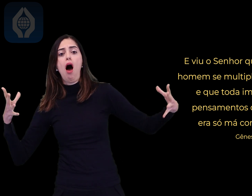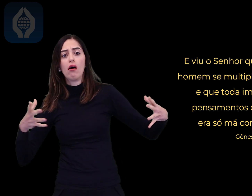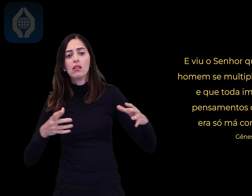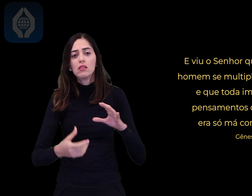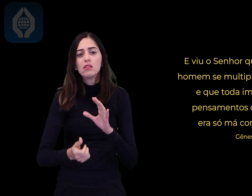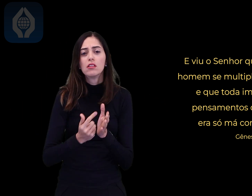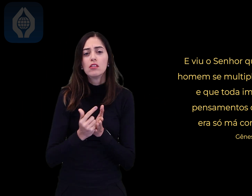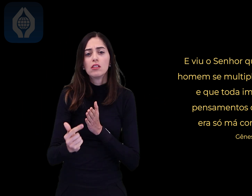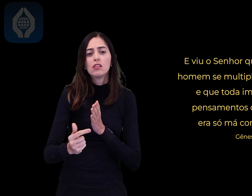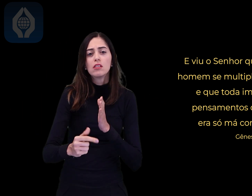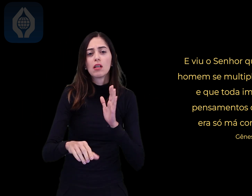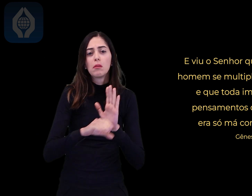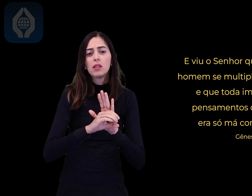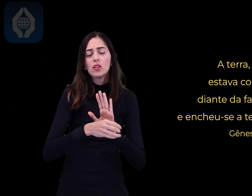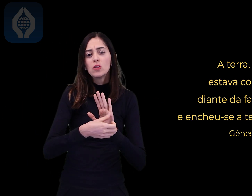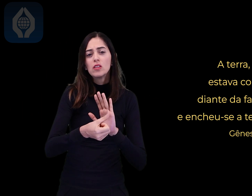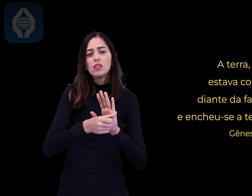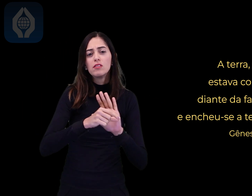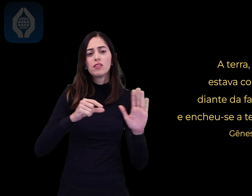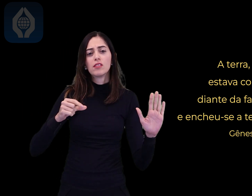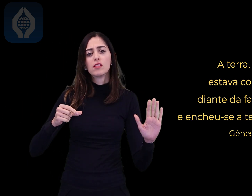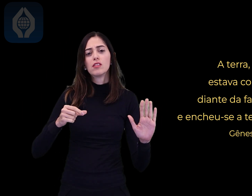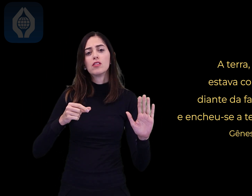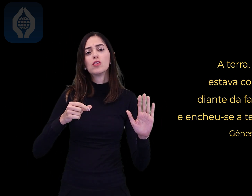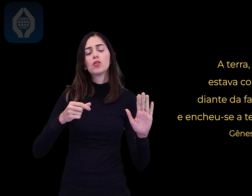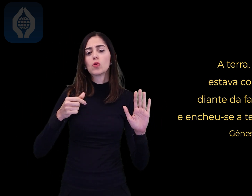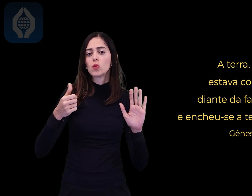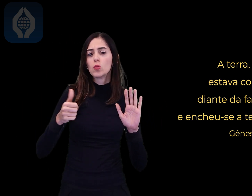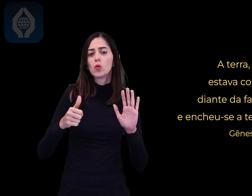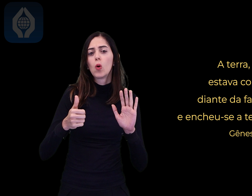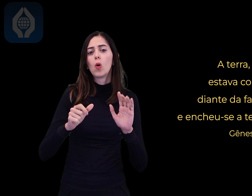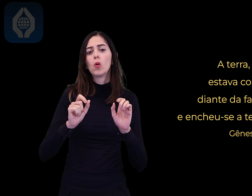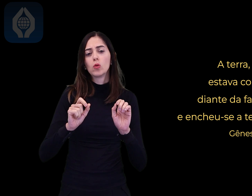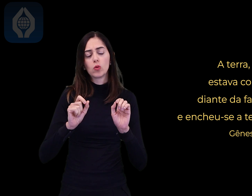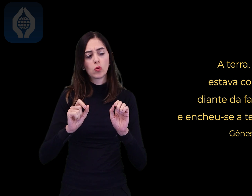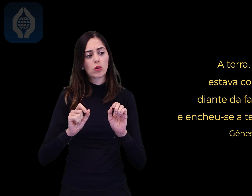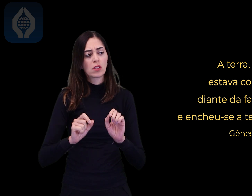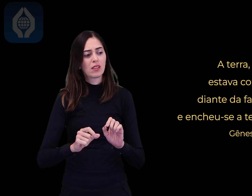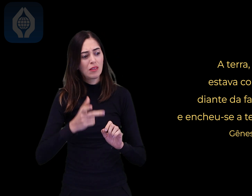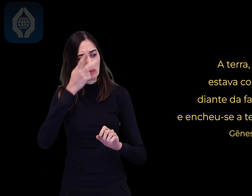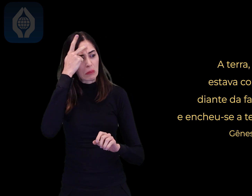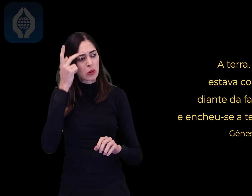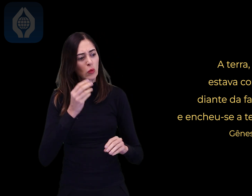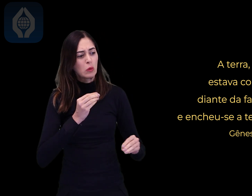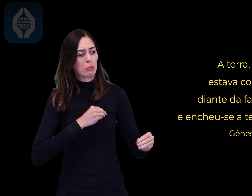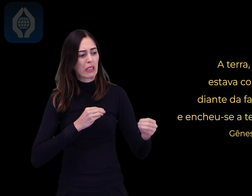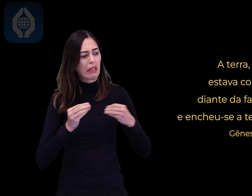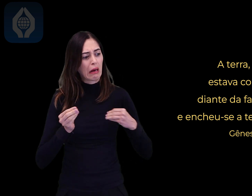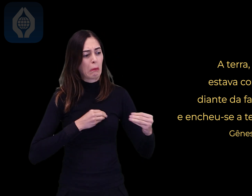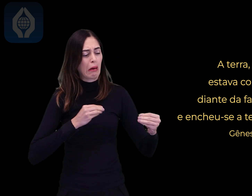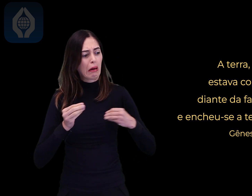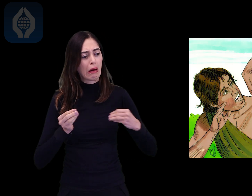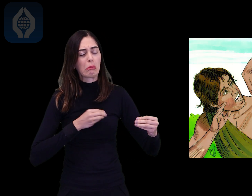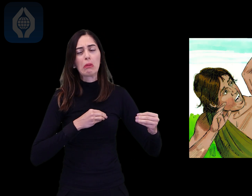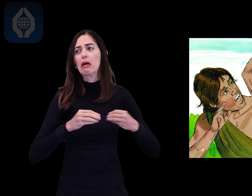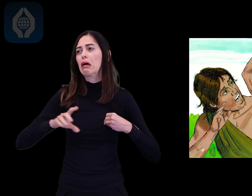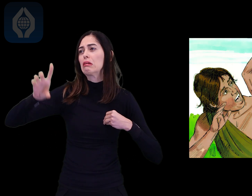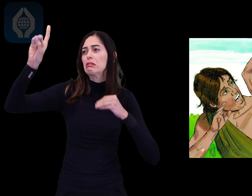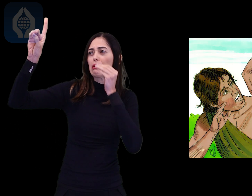seguiu a impiedade de Caim. Tornou-se mais e mais pecaminosa. Recusou crer em Deus e em sua mensagem. Essas